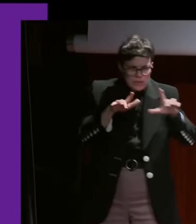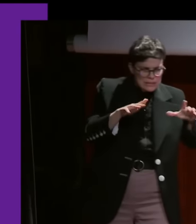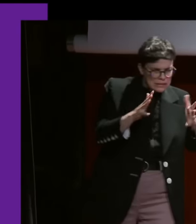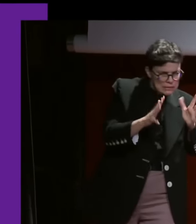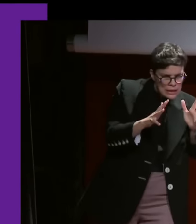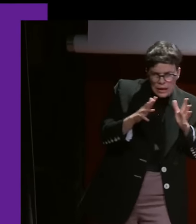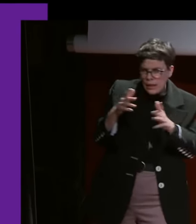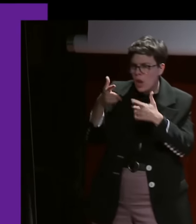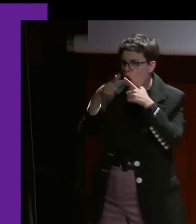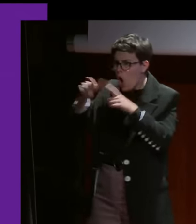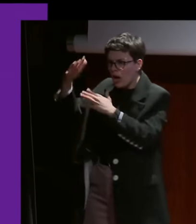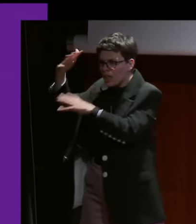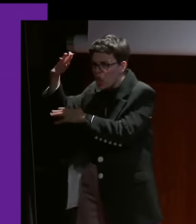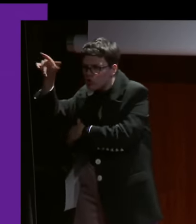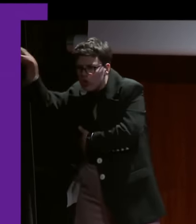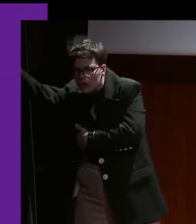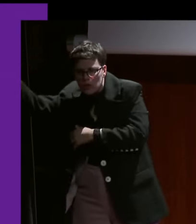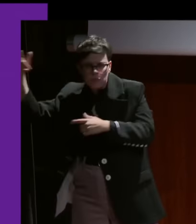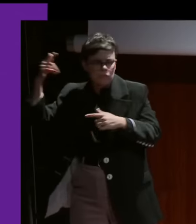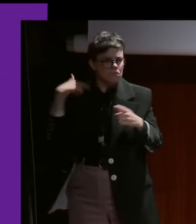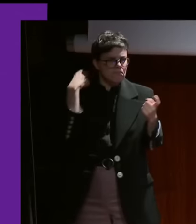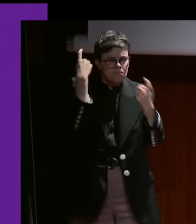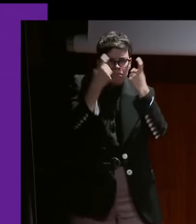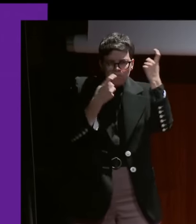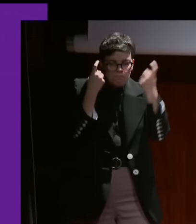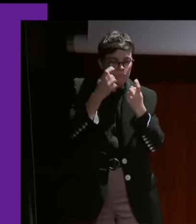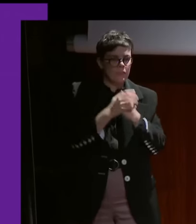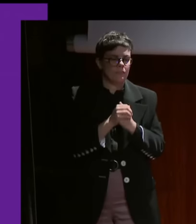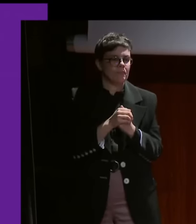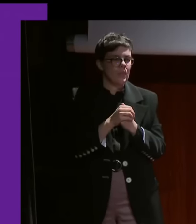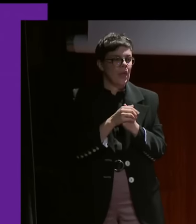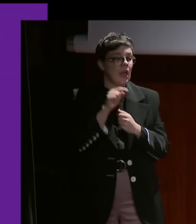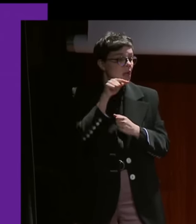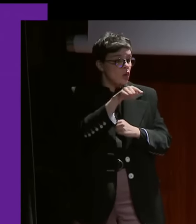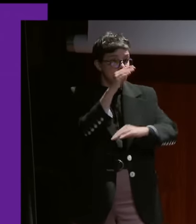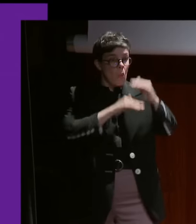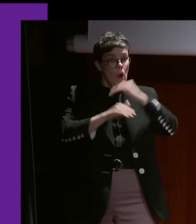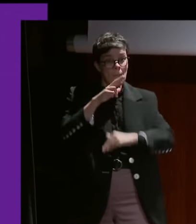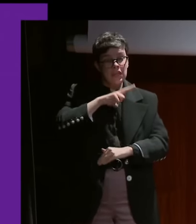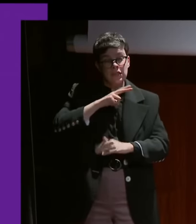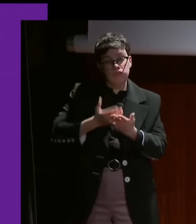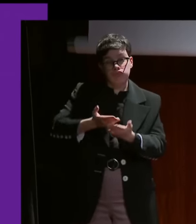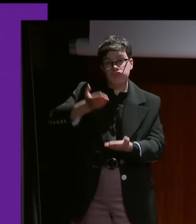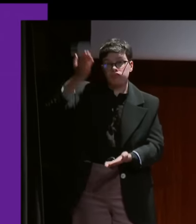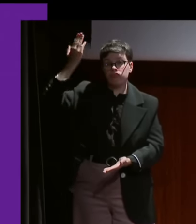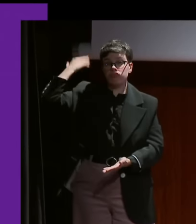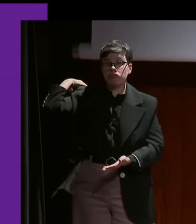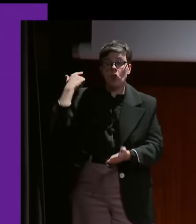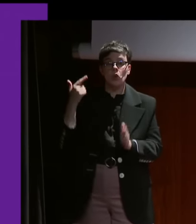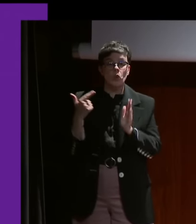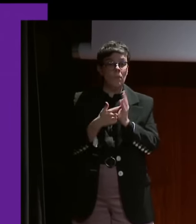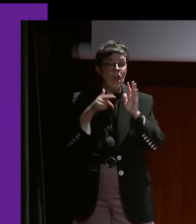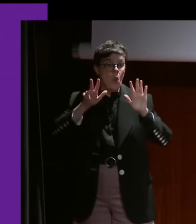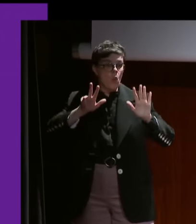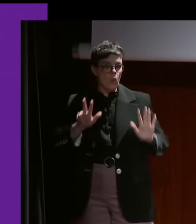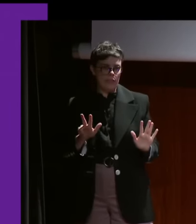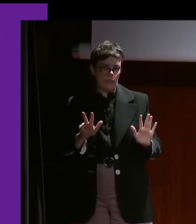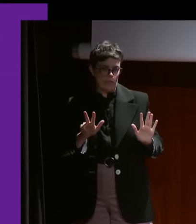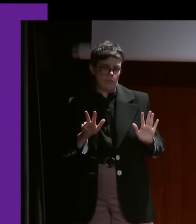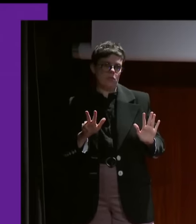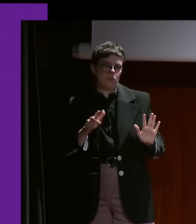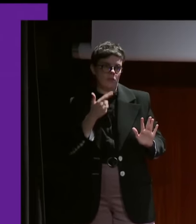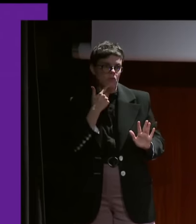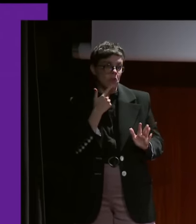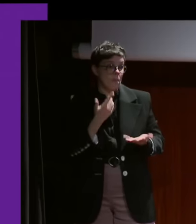échanges entre d'autres langues, les emprunts faits à des langues étrangères, la langue des signes. Donc, c'est un programme qui existe